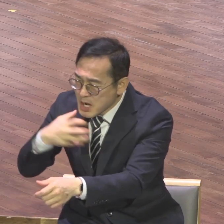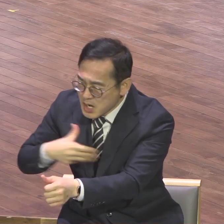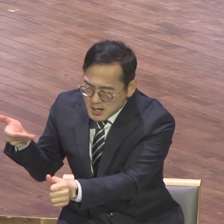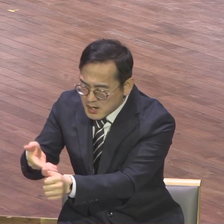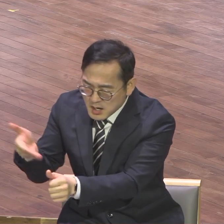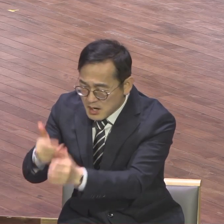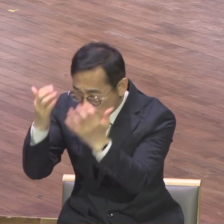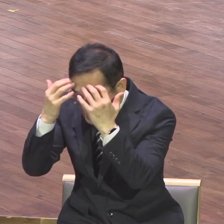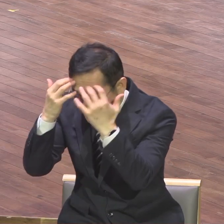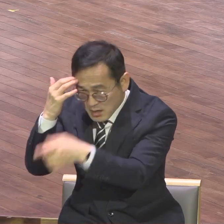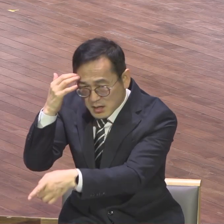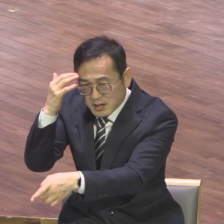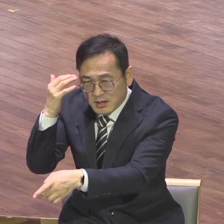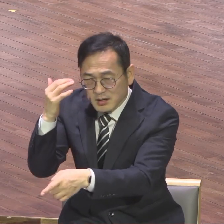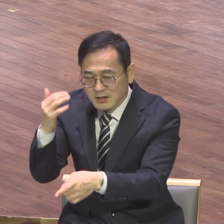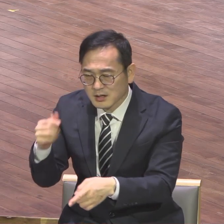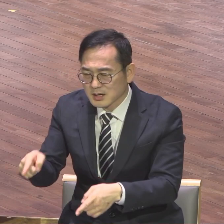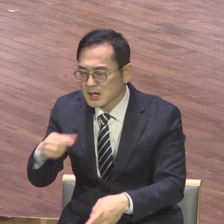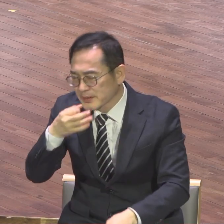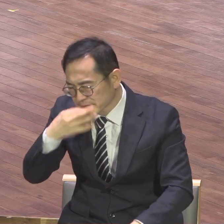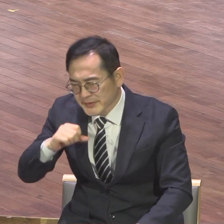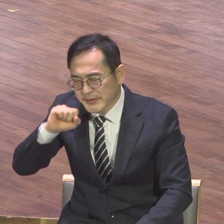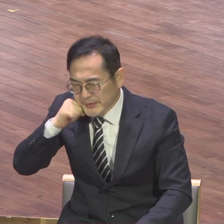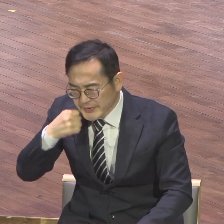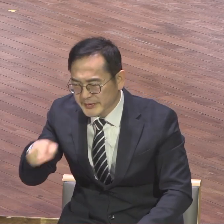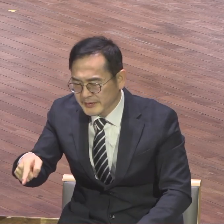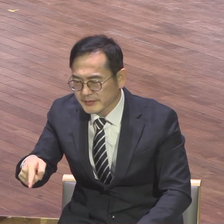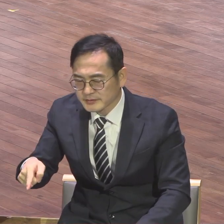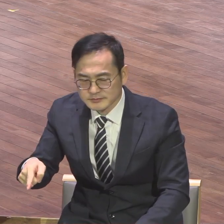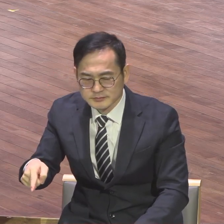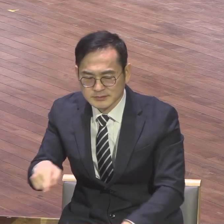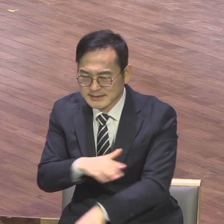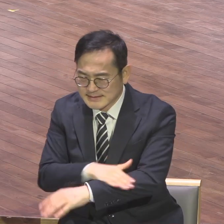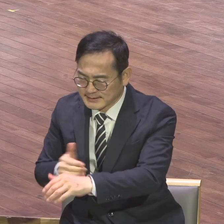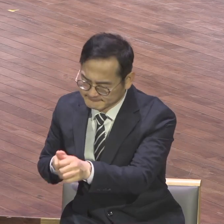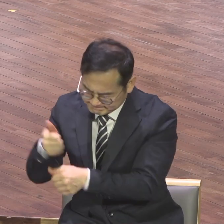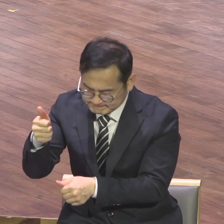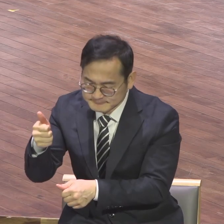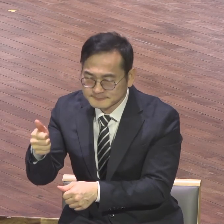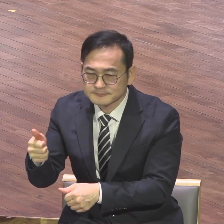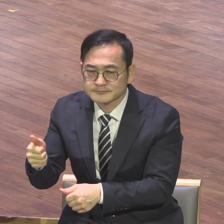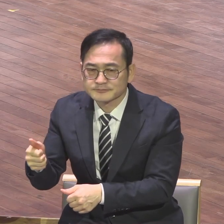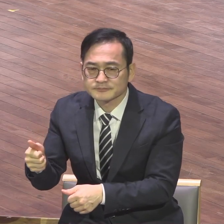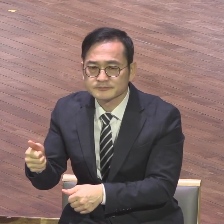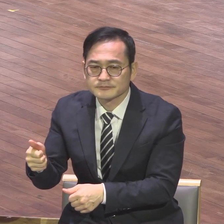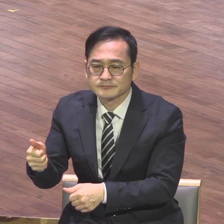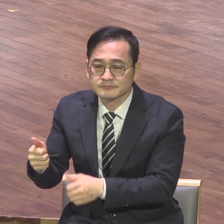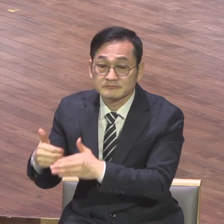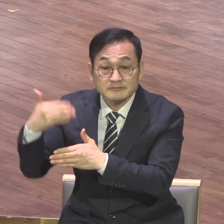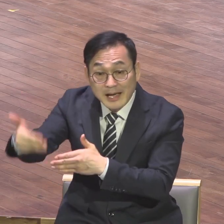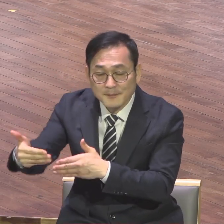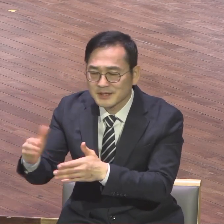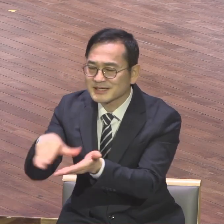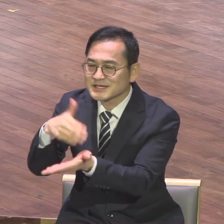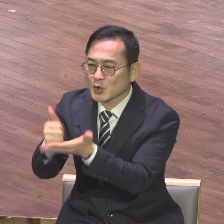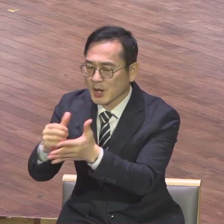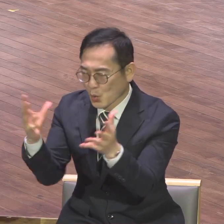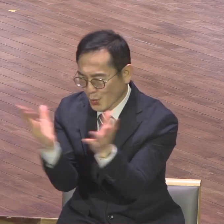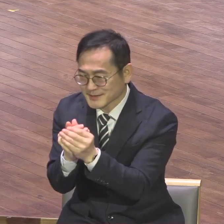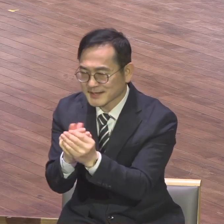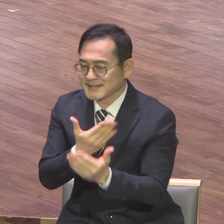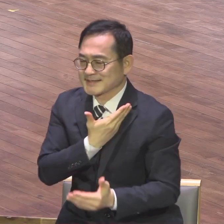성도들에게 그 모든 어려움과 힘든 고통을 넘어서서 그리스도의